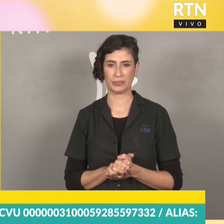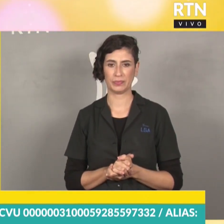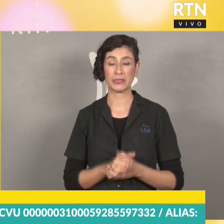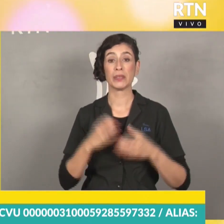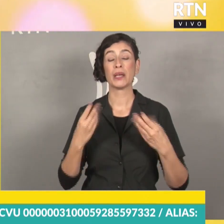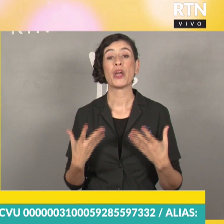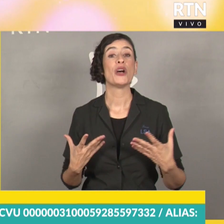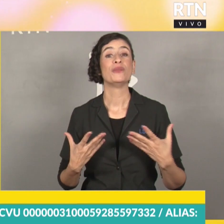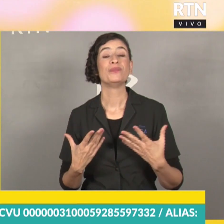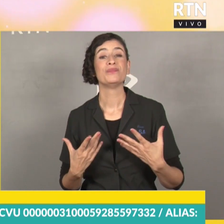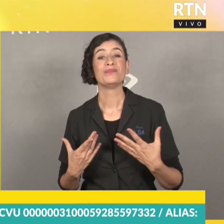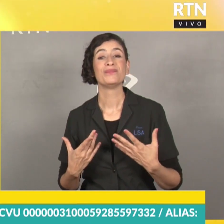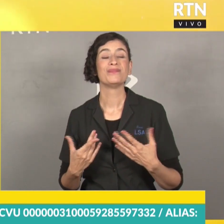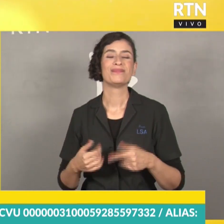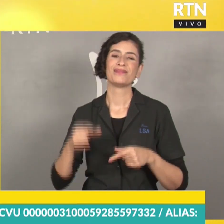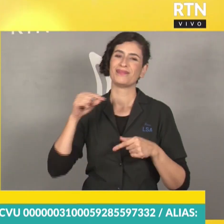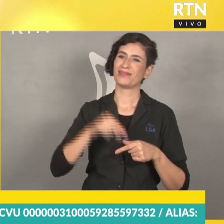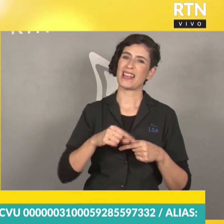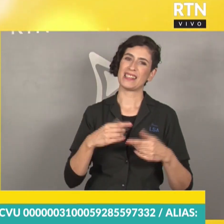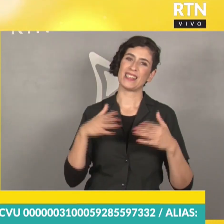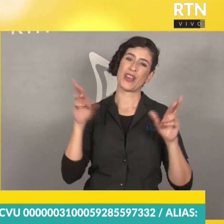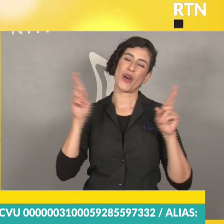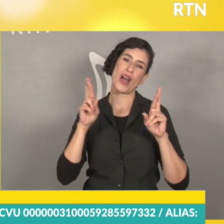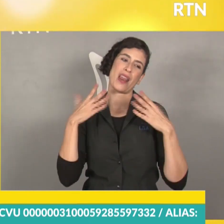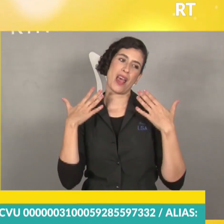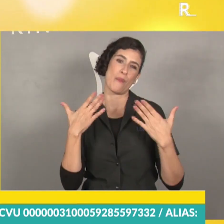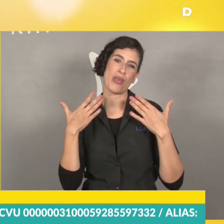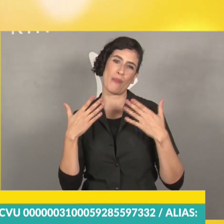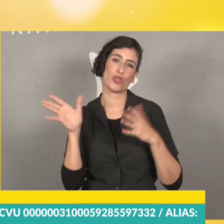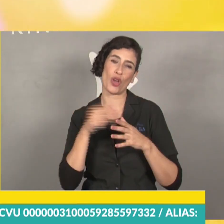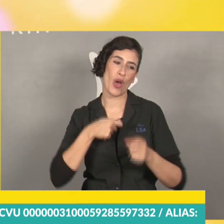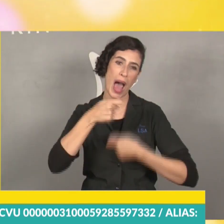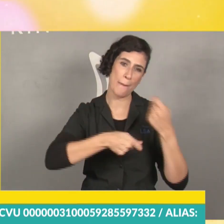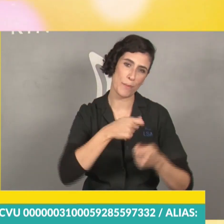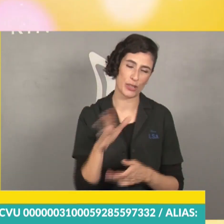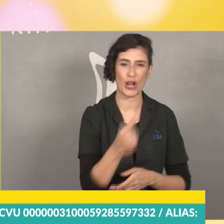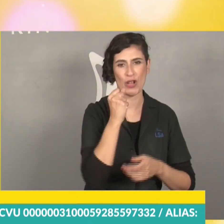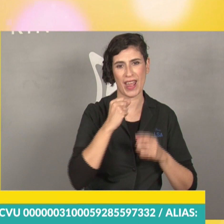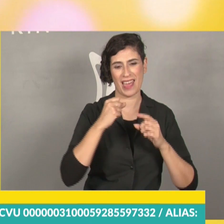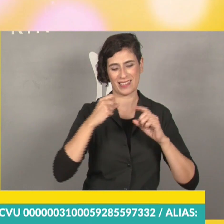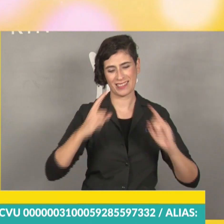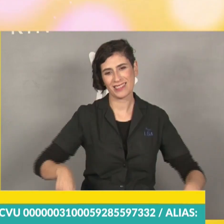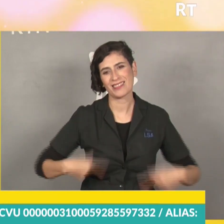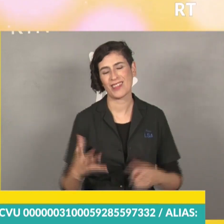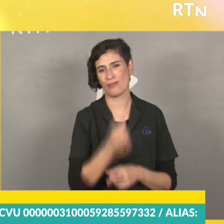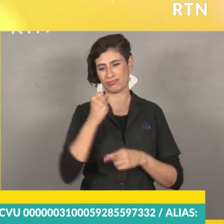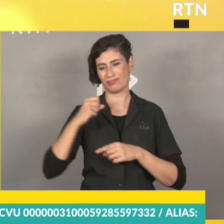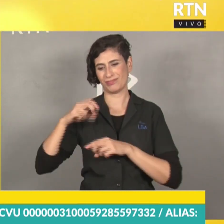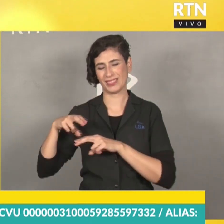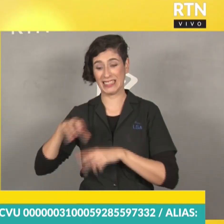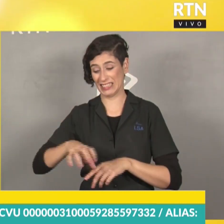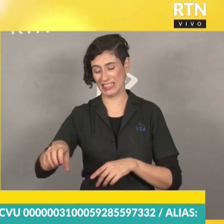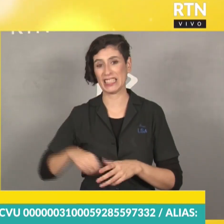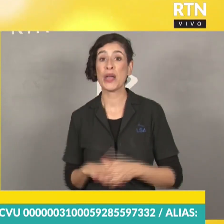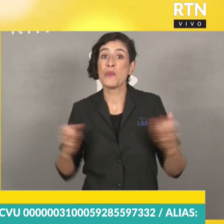Muy bien. Y así podemos participar en la campaña de Sofía para que pueda obtener su silla. Y llegamos al final de esta edición de